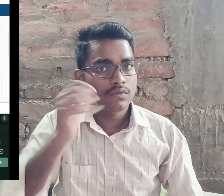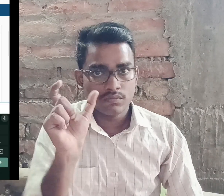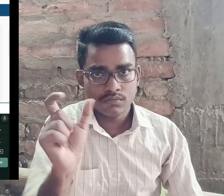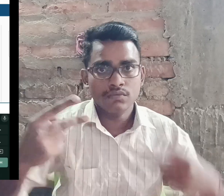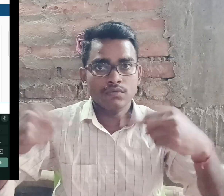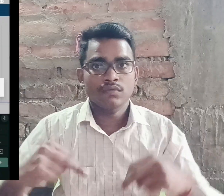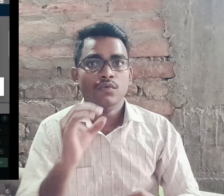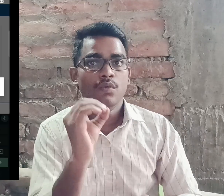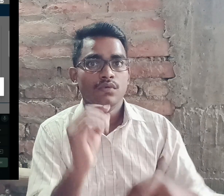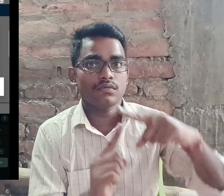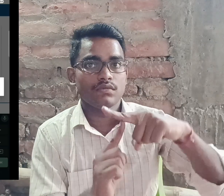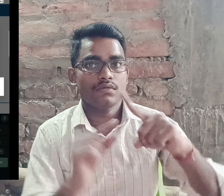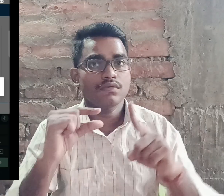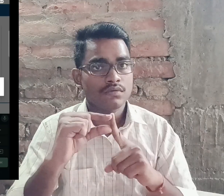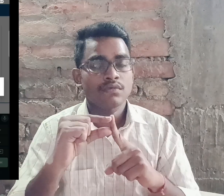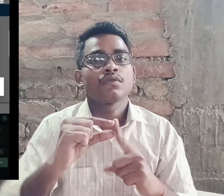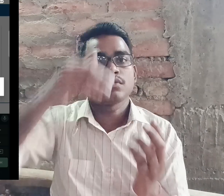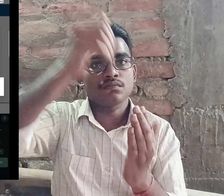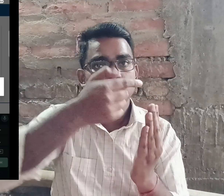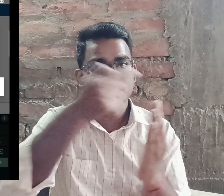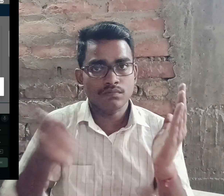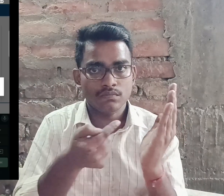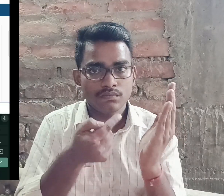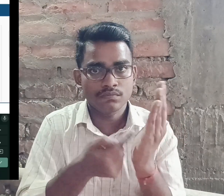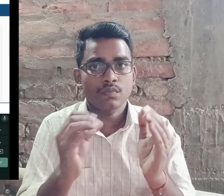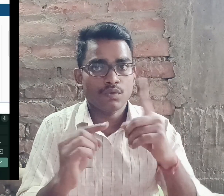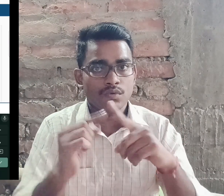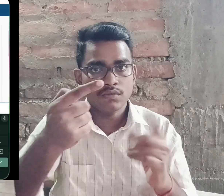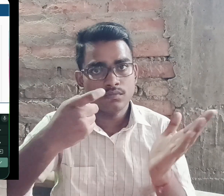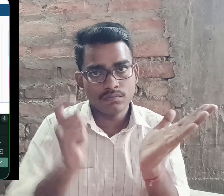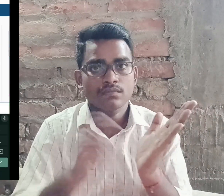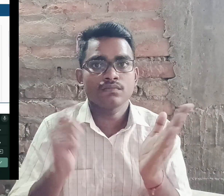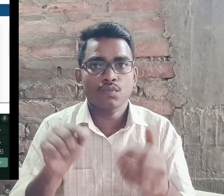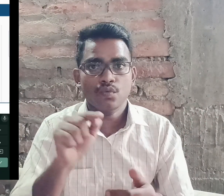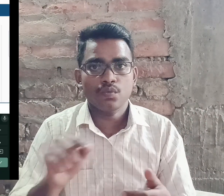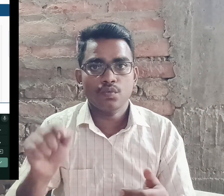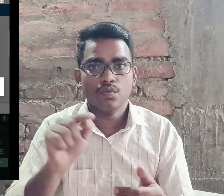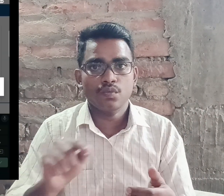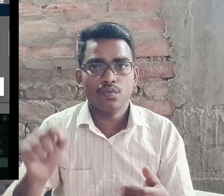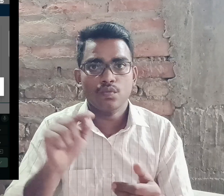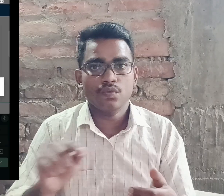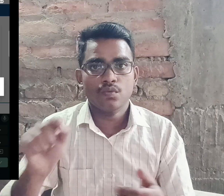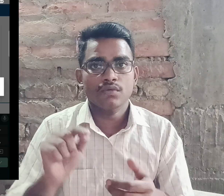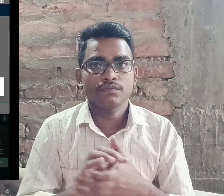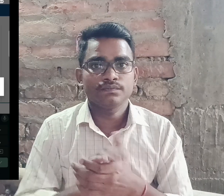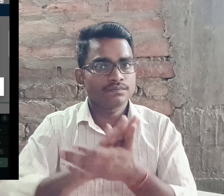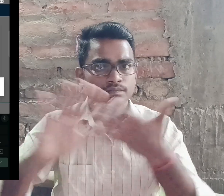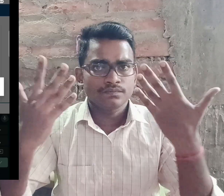नंबर टाका. त्यानंतर मोबाईल नंबर रजिस्टर करा आणि तुमचा फेस त्यानंतर आपलं नाव टाका. सेल्फ किंवा फॅमिली